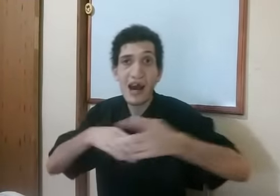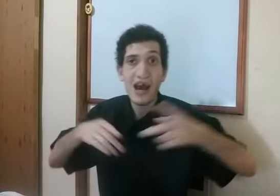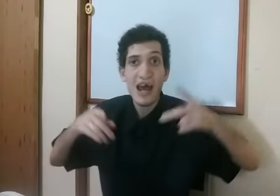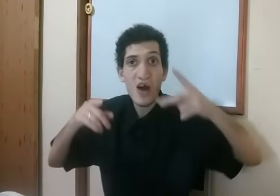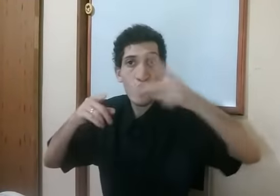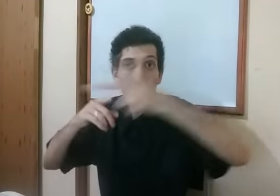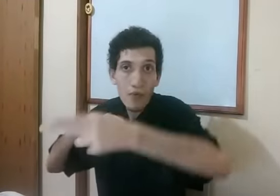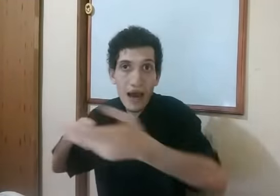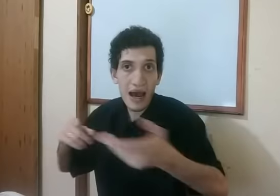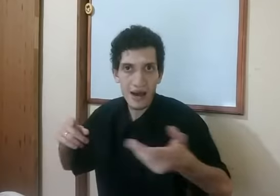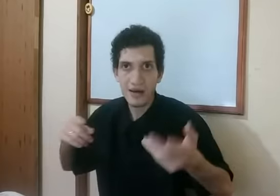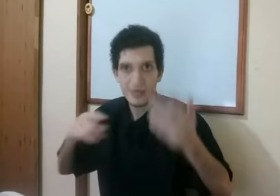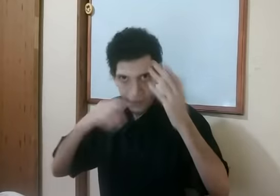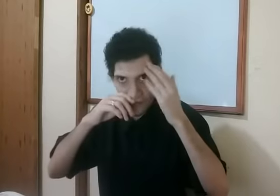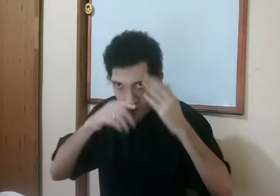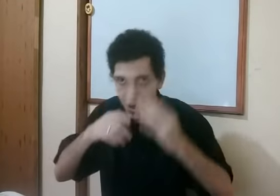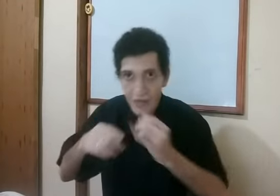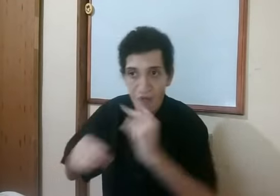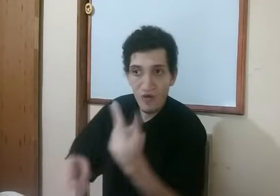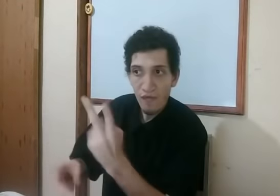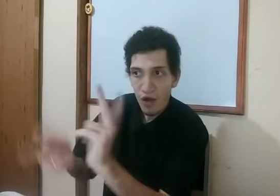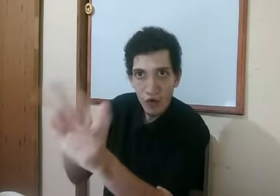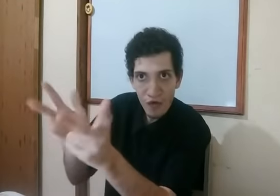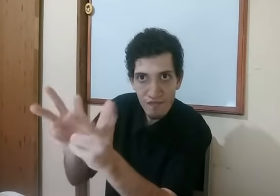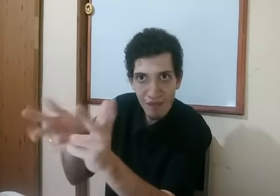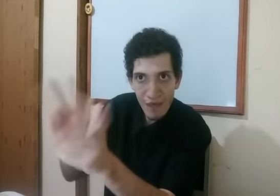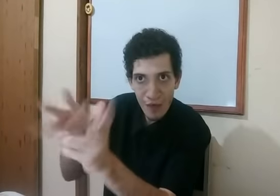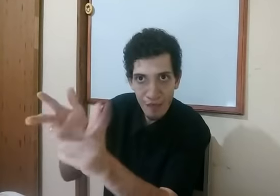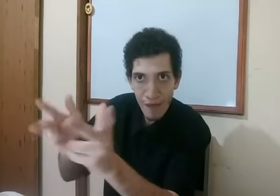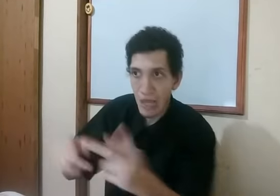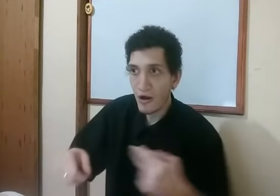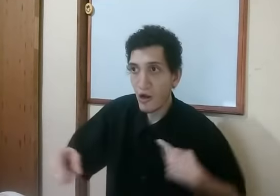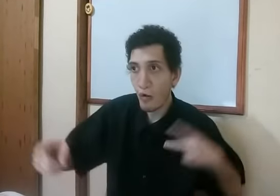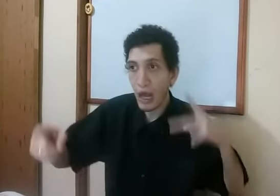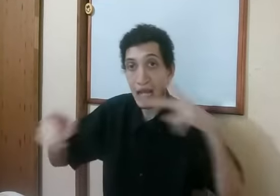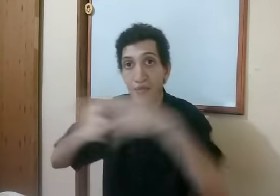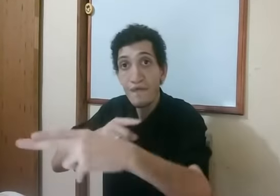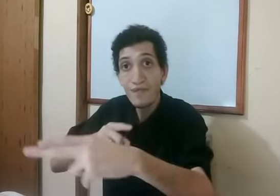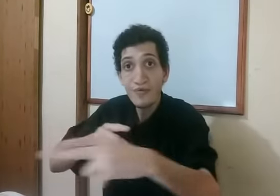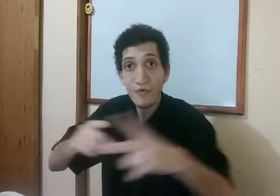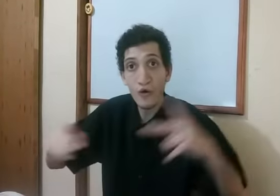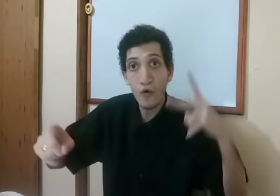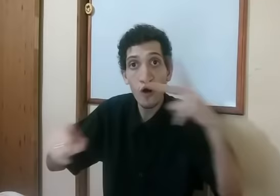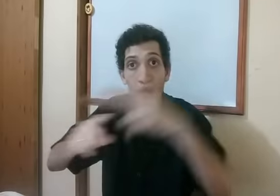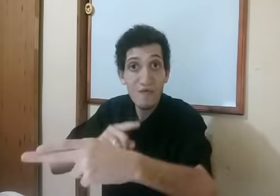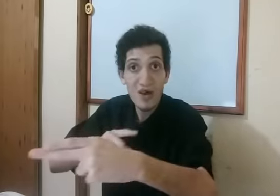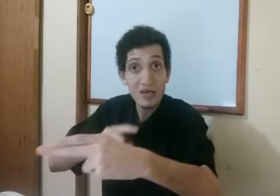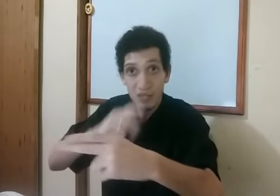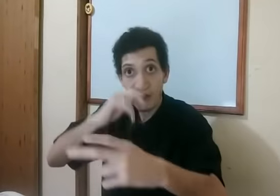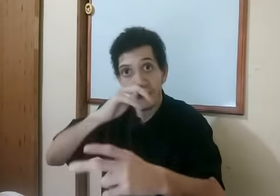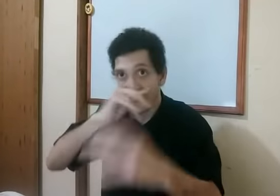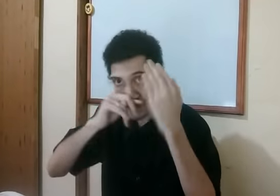Entrar, é cortar, entendeu? E duas pessoas batendo papo em línguas, eu vou lá e interfiro, eu corto a conversa,